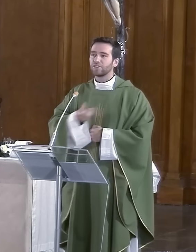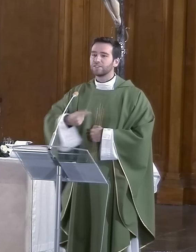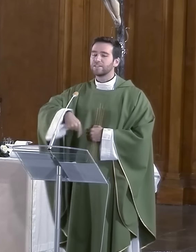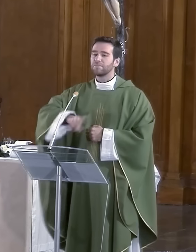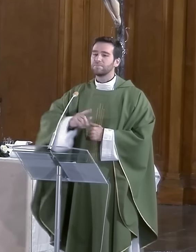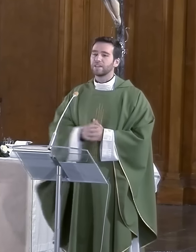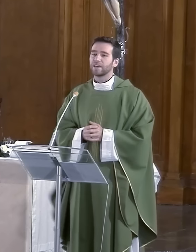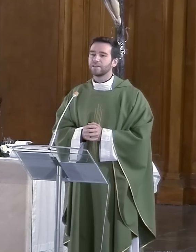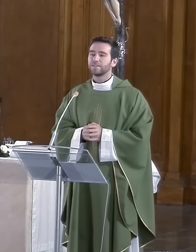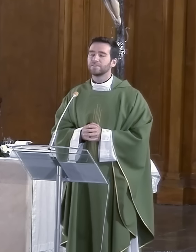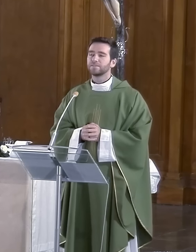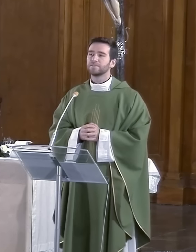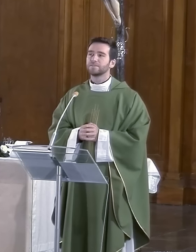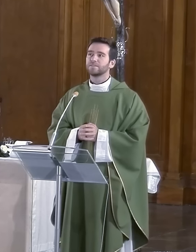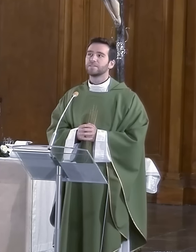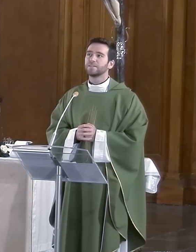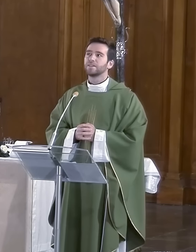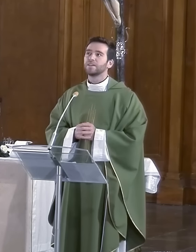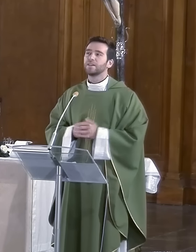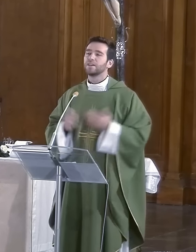Señor, ten piedad.